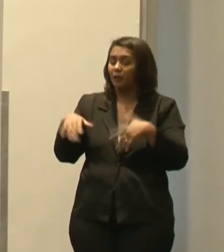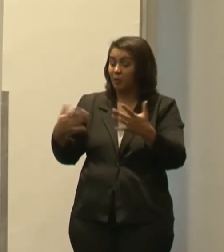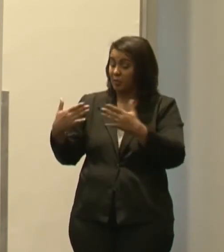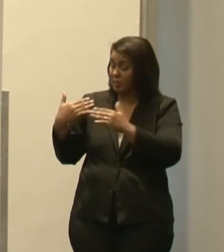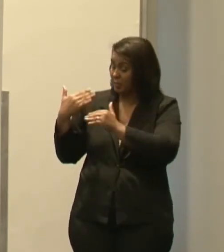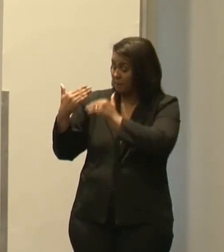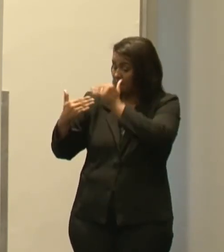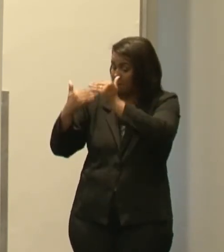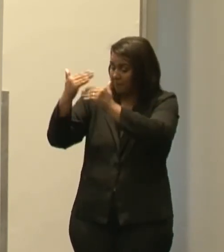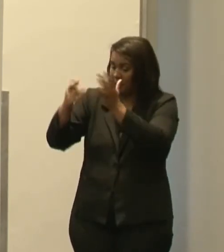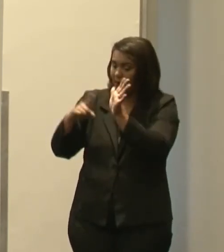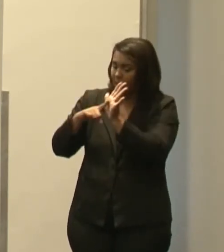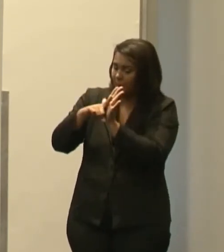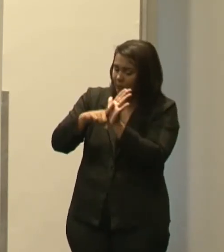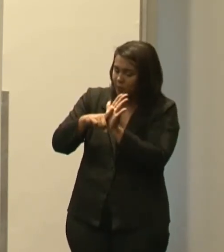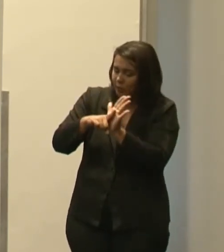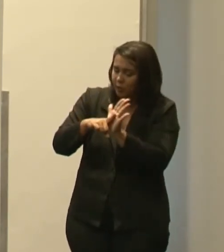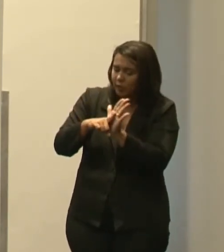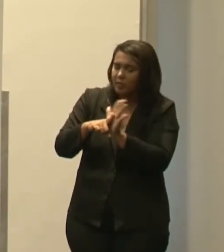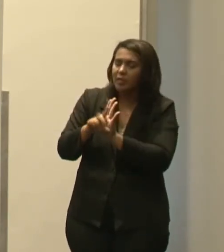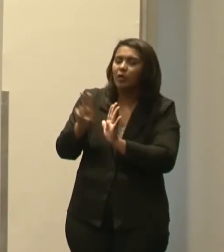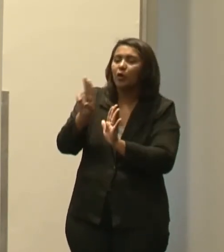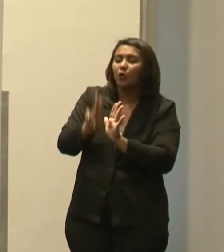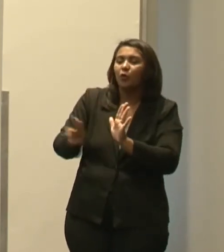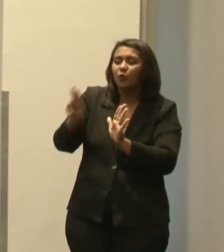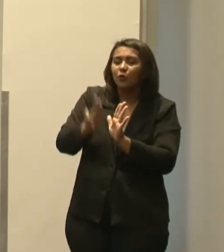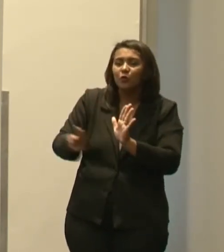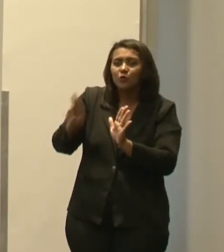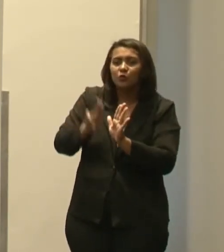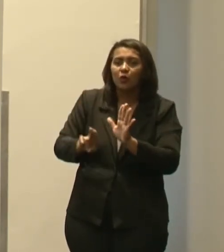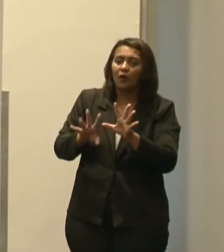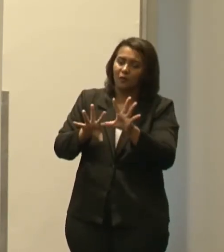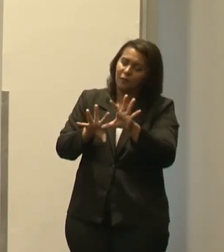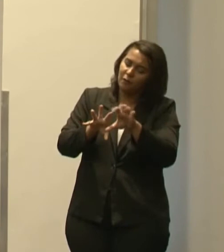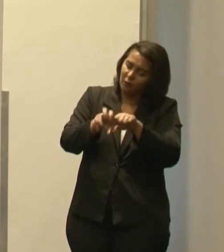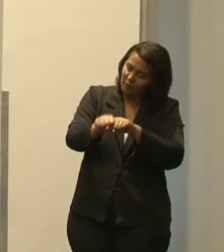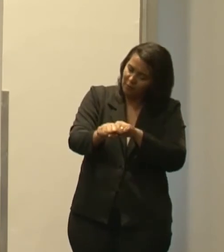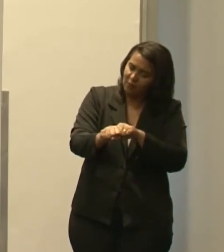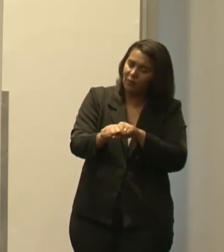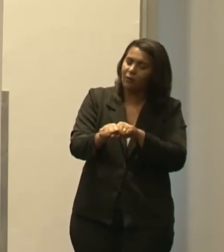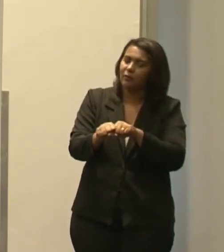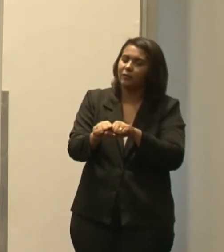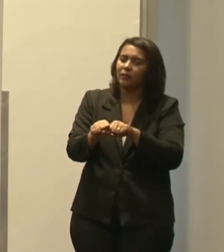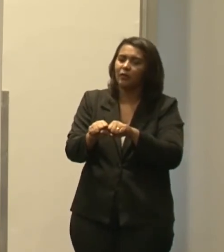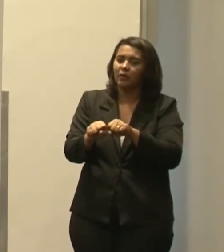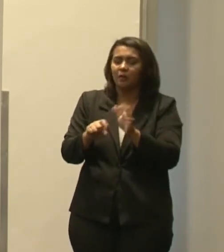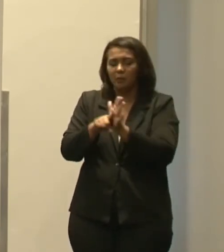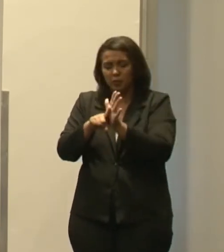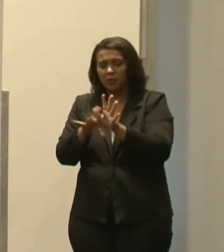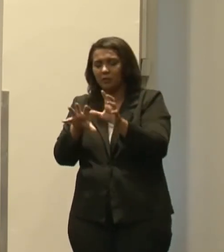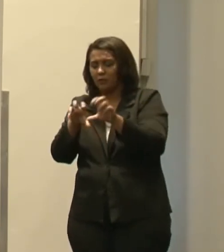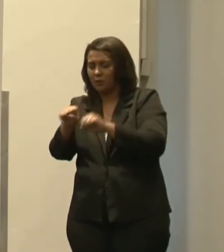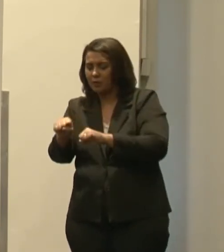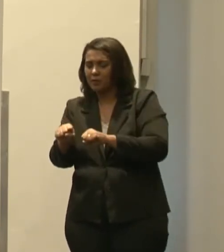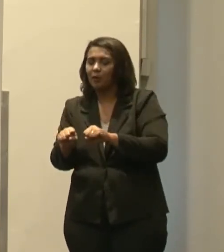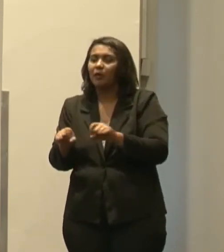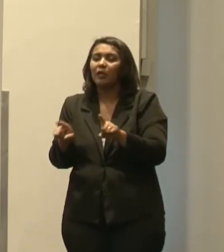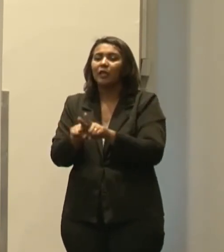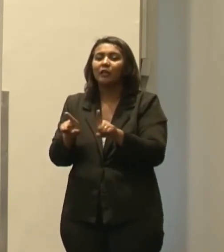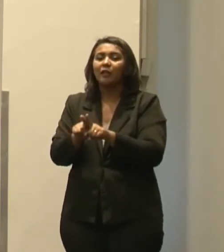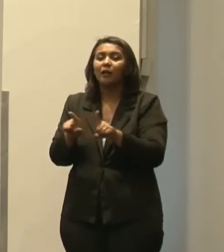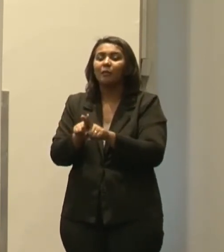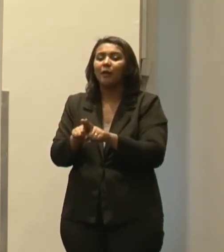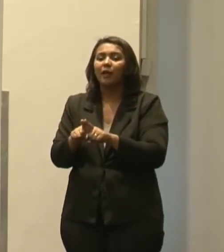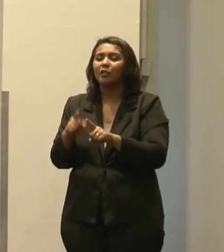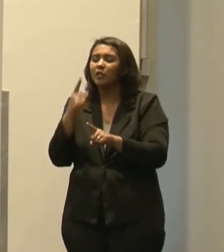essa pesquisa, a gente utilizou esse tipo de formação, né? Pesquisa-formação, e a técnica que a gente,